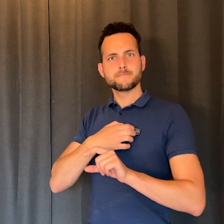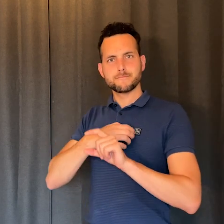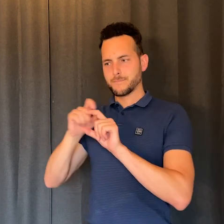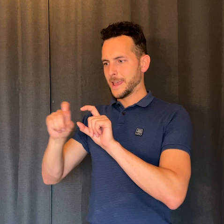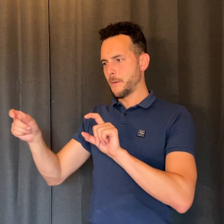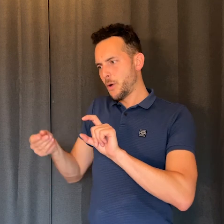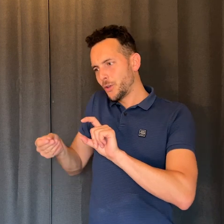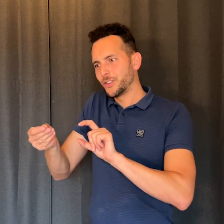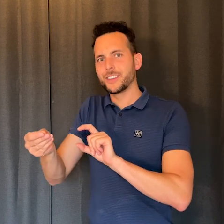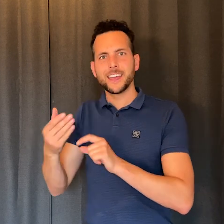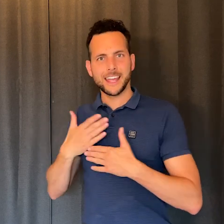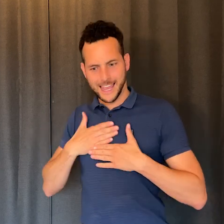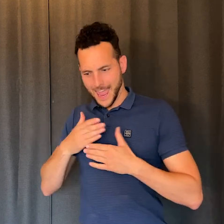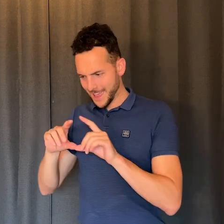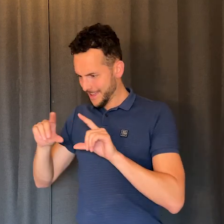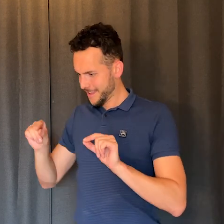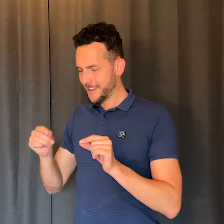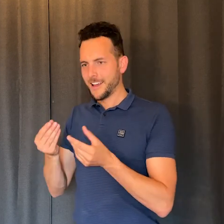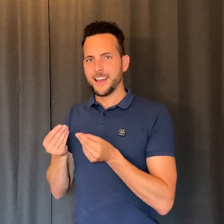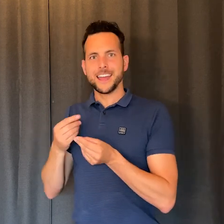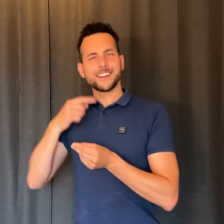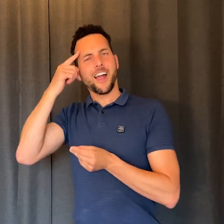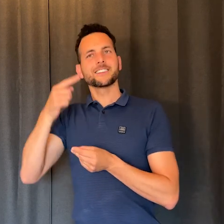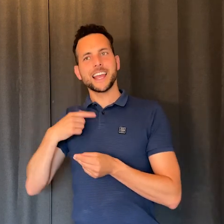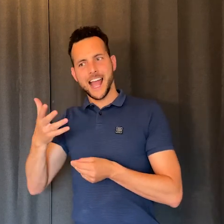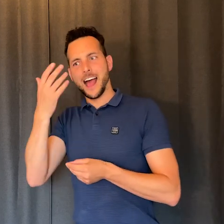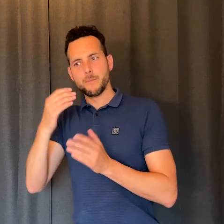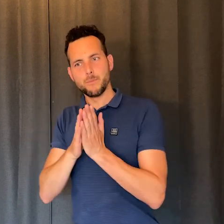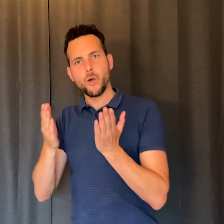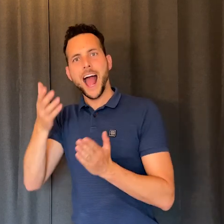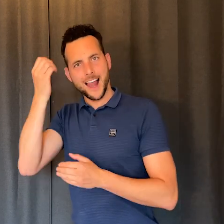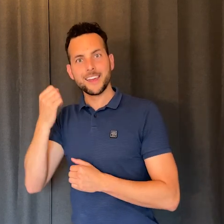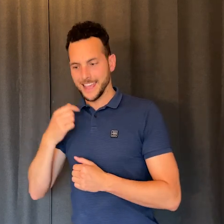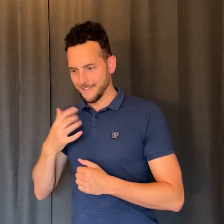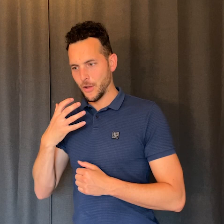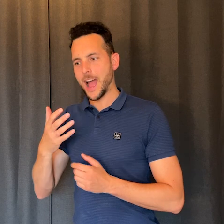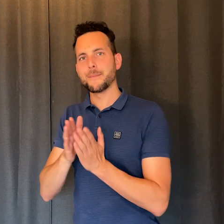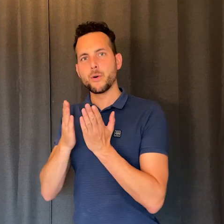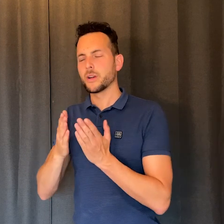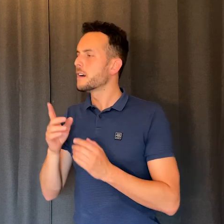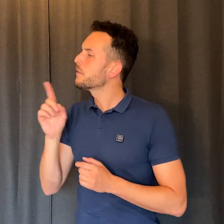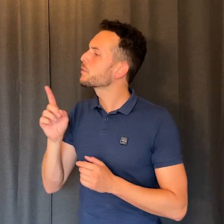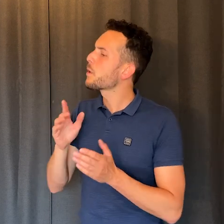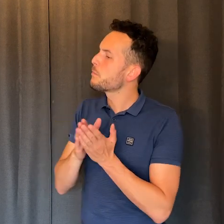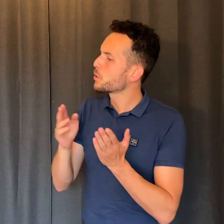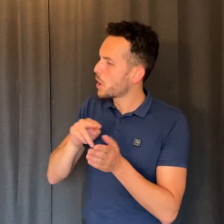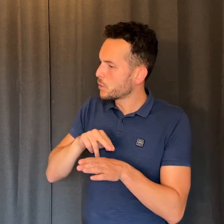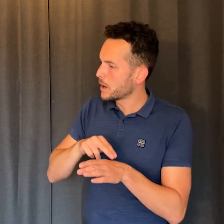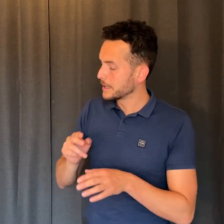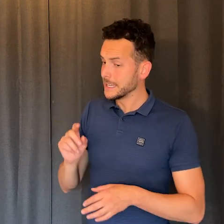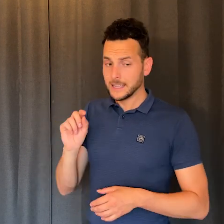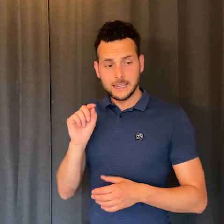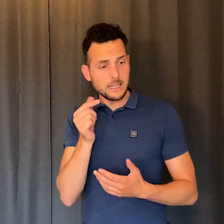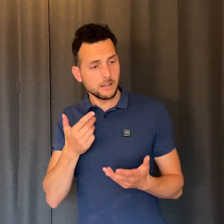flyer en een pas. Ja. Ik ga een boek halen. Ja, heel goed. Want ik wil graag een boek. Wat voor boek heb je nodig, opa? Hebben jullie iets voor